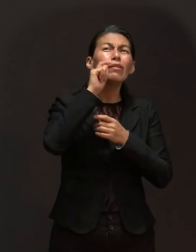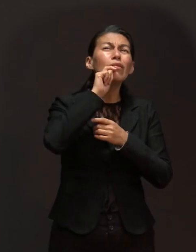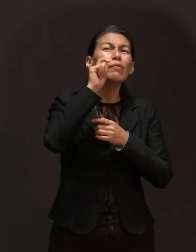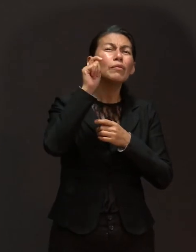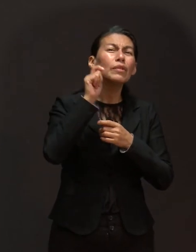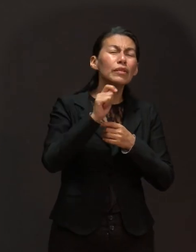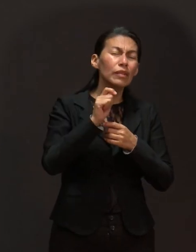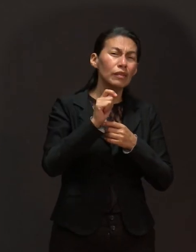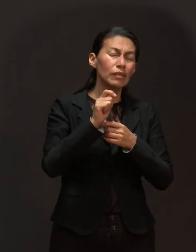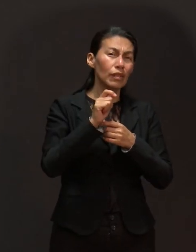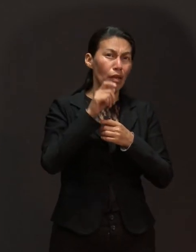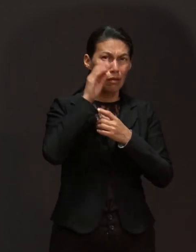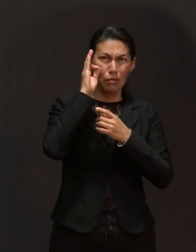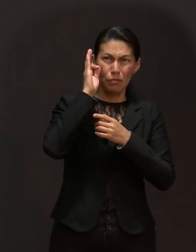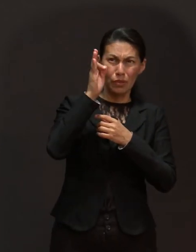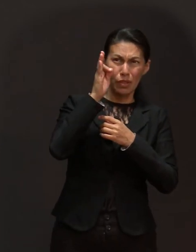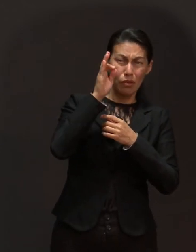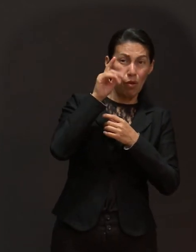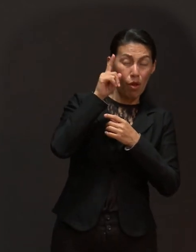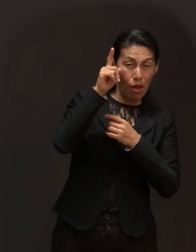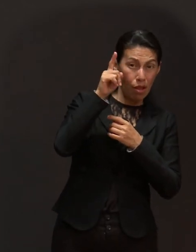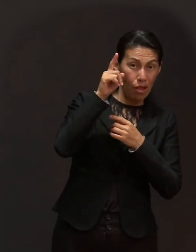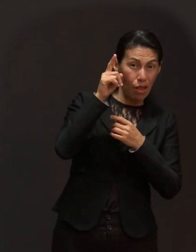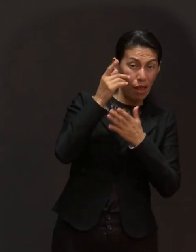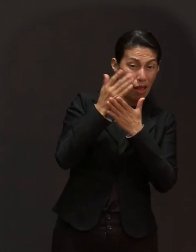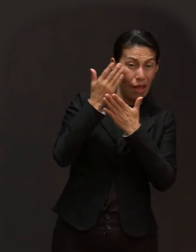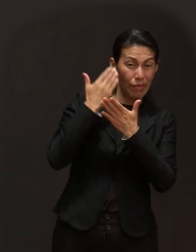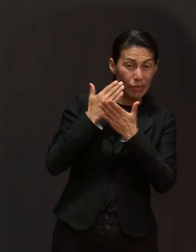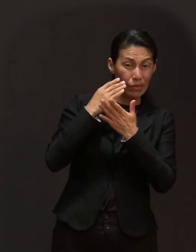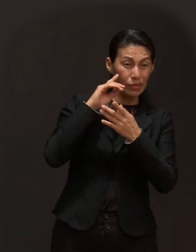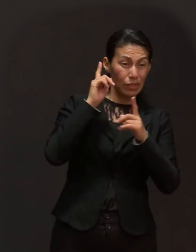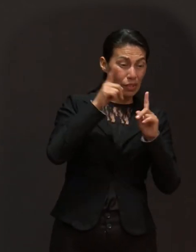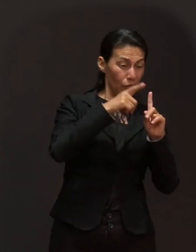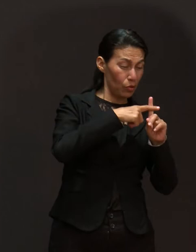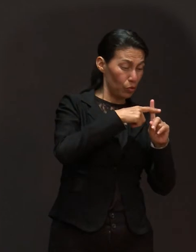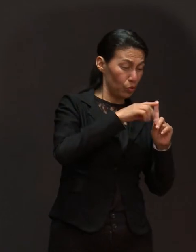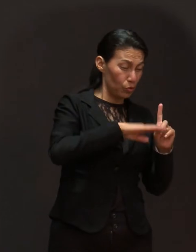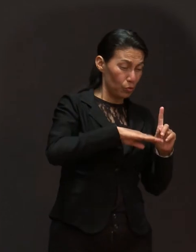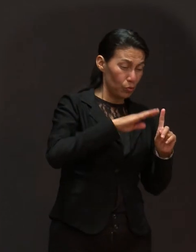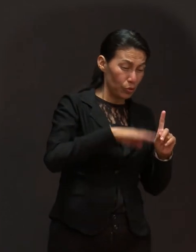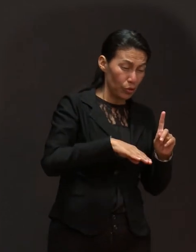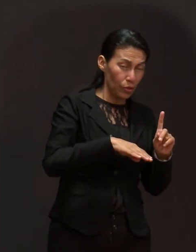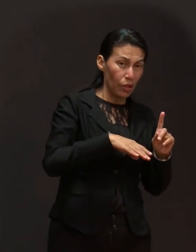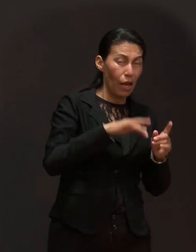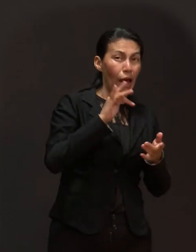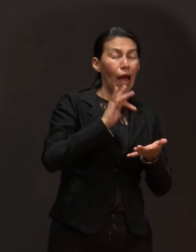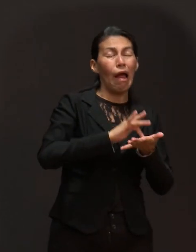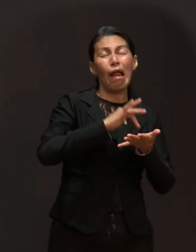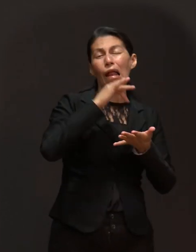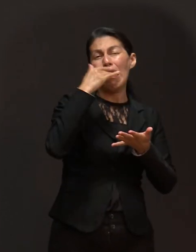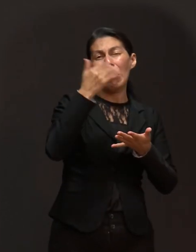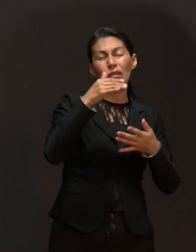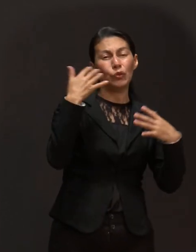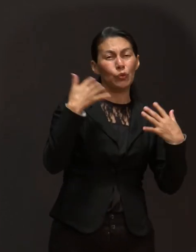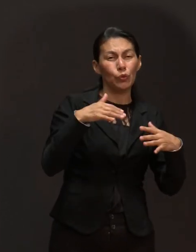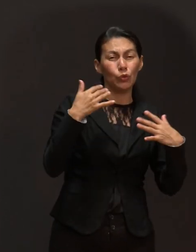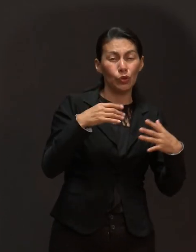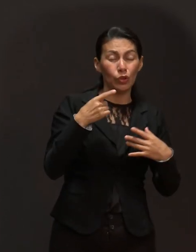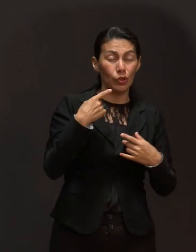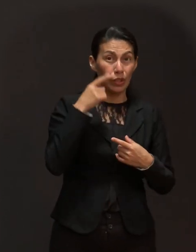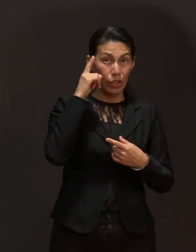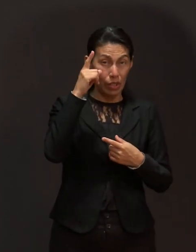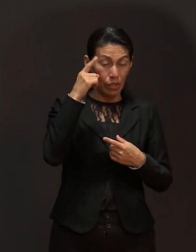la sangre de Cristo que nos ha reconciliado con Él y nos ha abierto